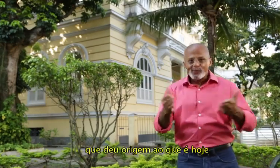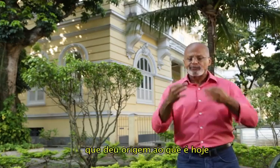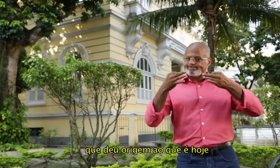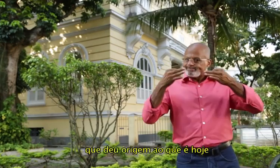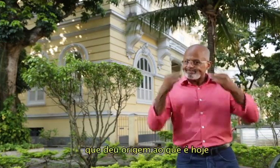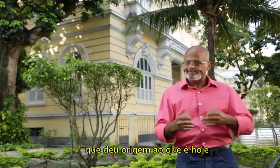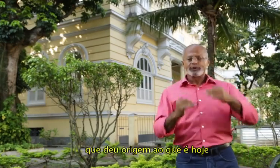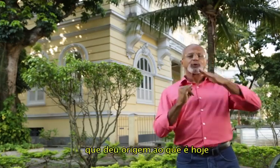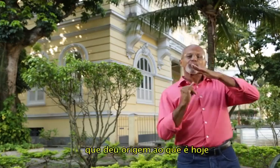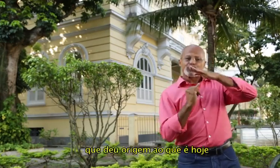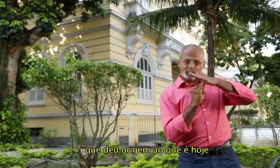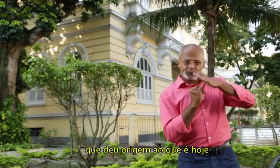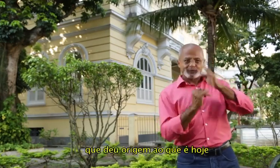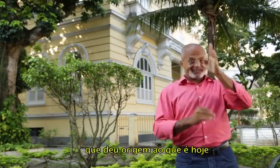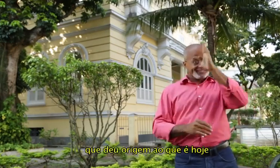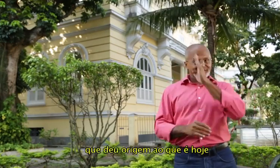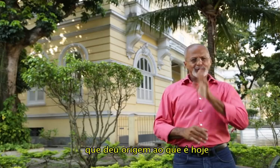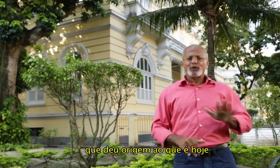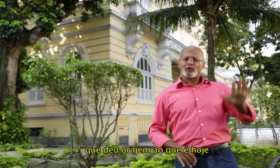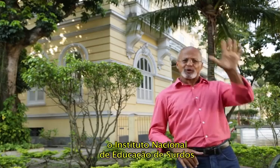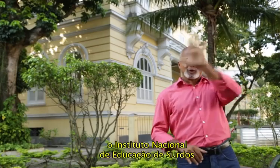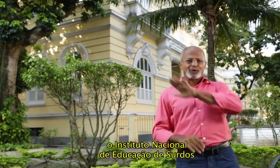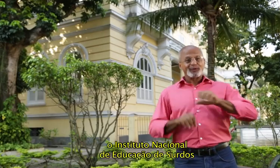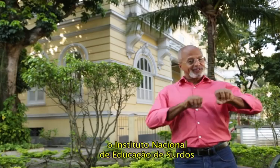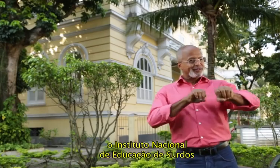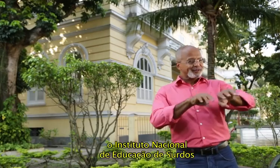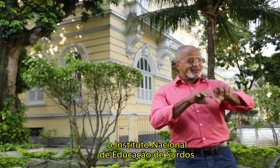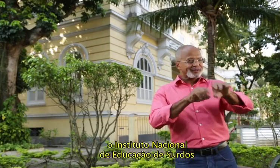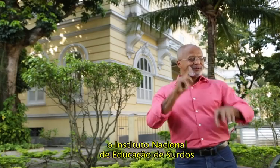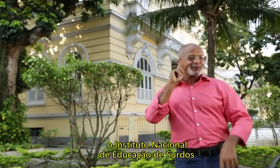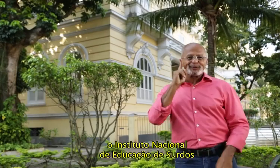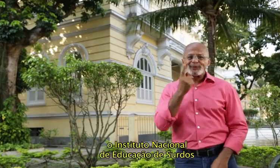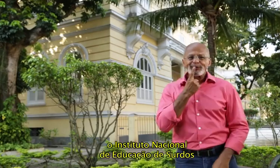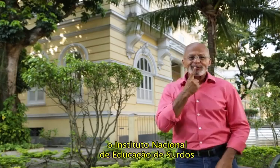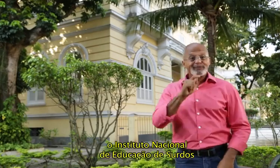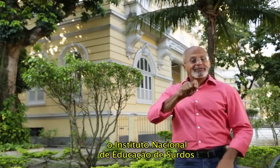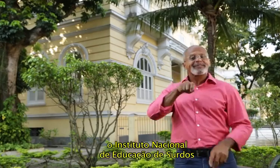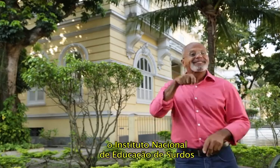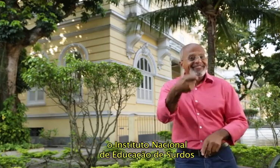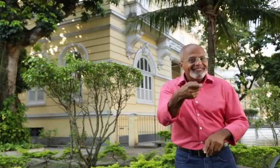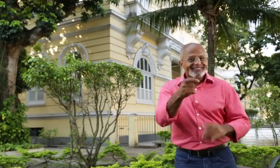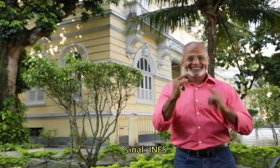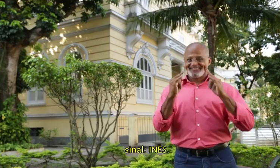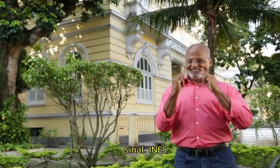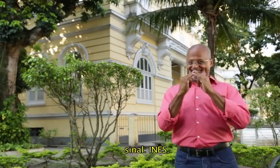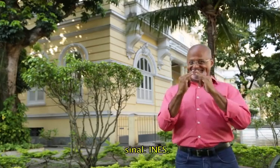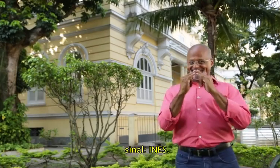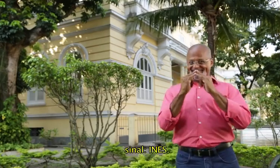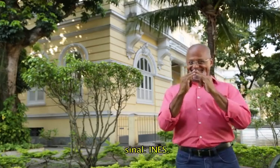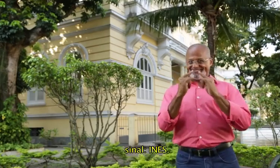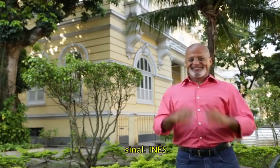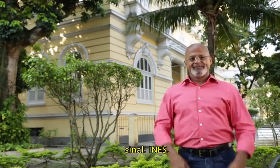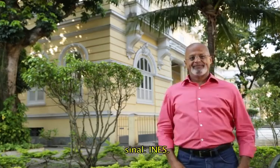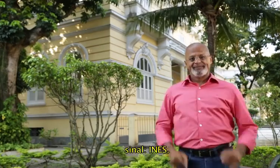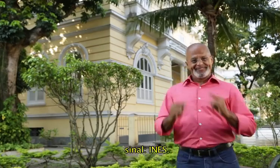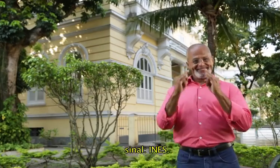deu origem ao que é hoje o Instituto Nacional de Educação de Surdos, sinal INES.